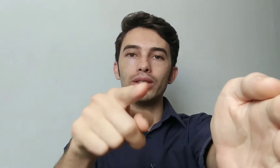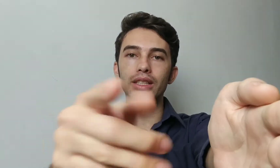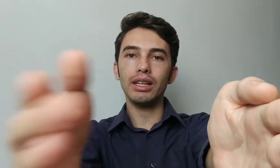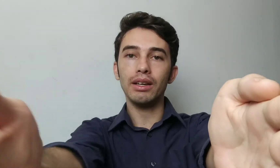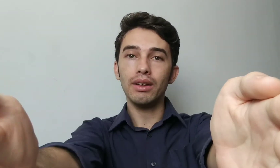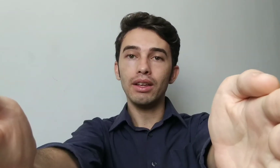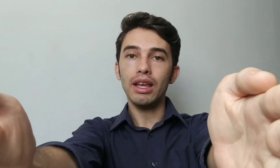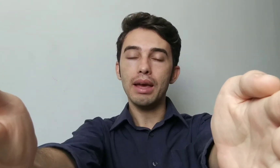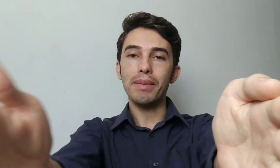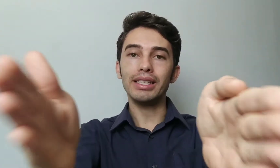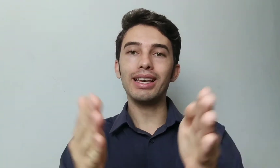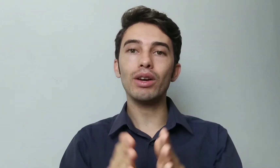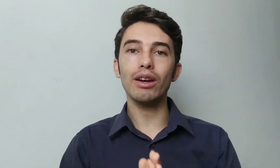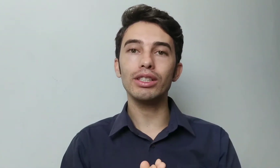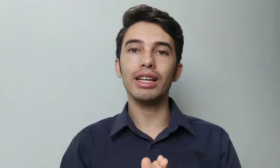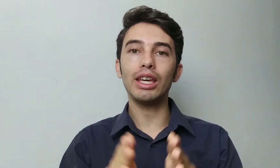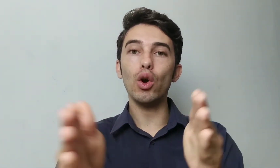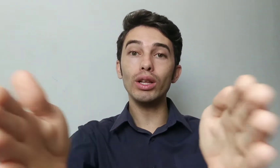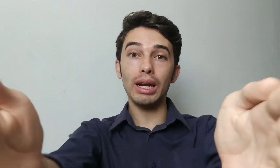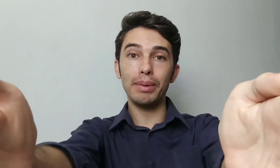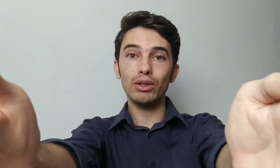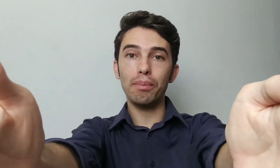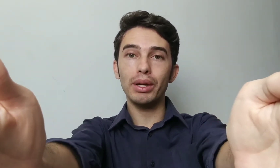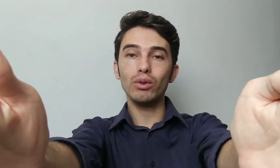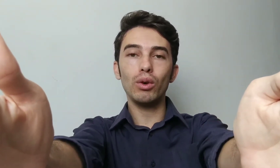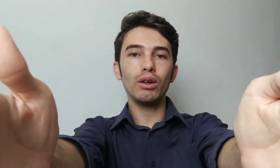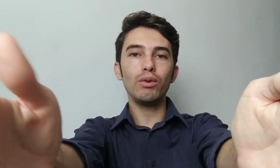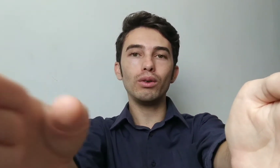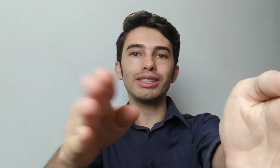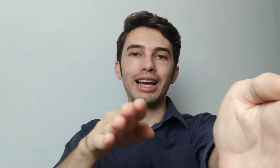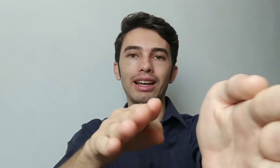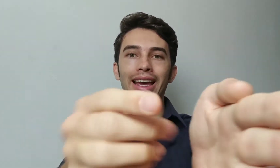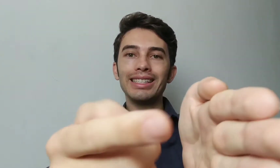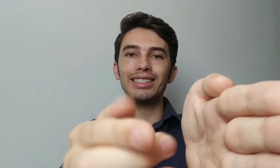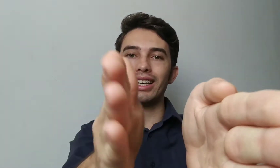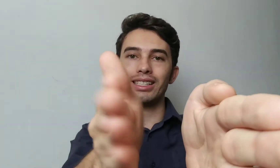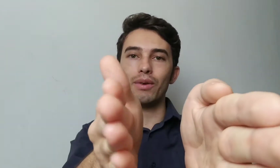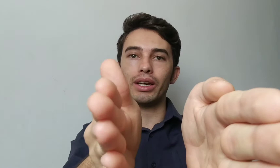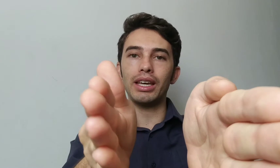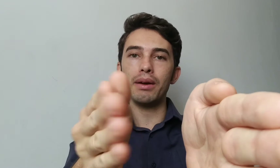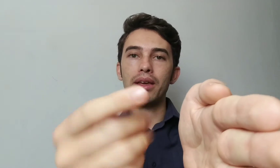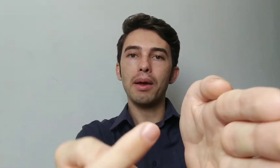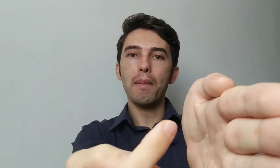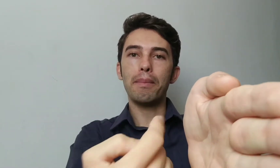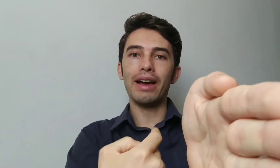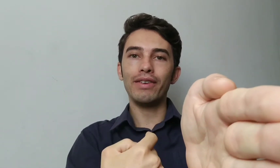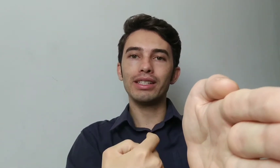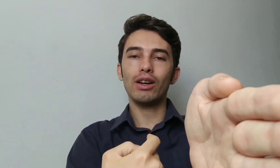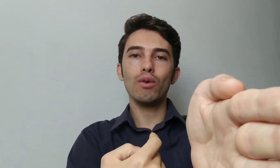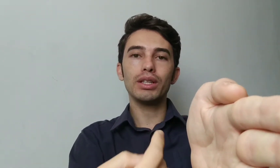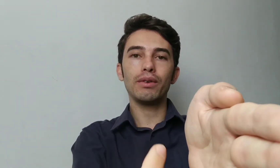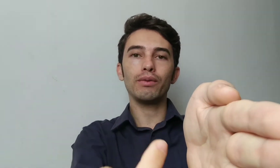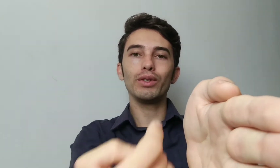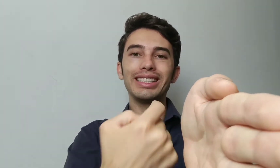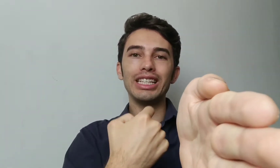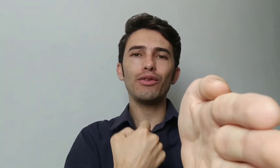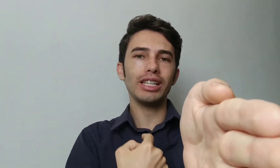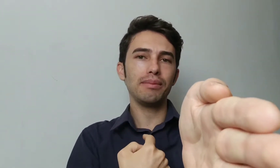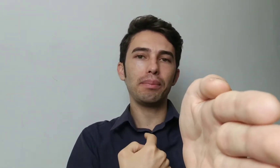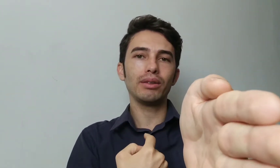você. Mas se eu quero dizer que outra pessoa perguntou, eu não vou usar essa direção aqui para fazer como se você tivesse me